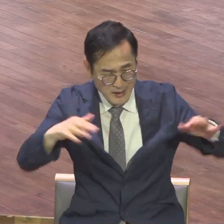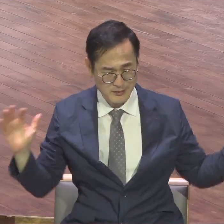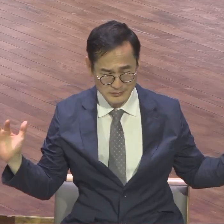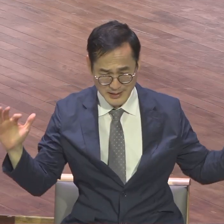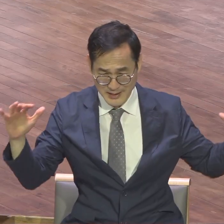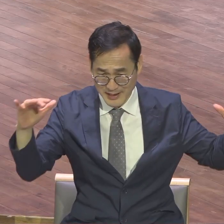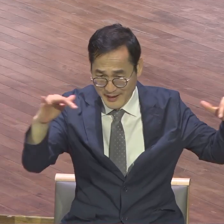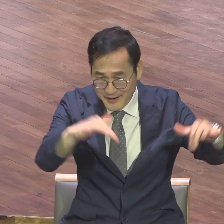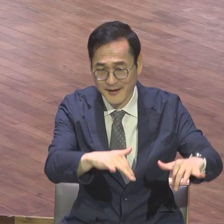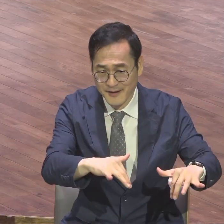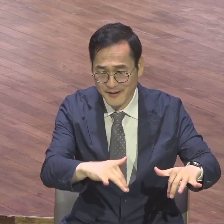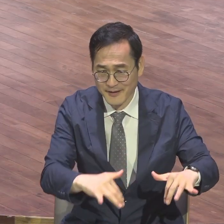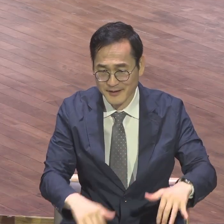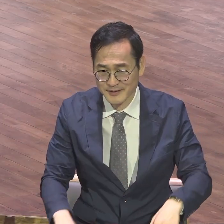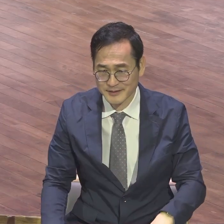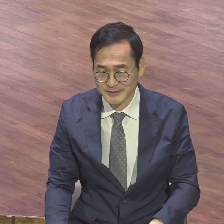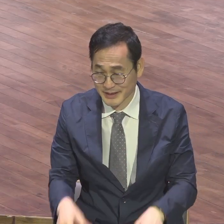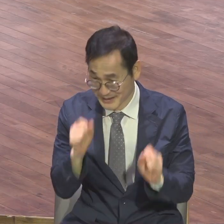달려듭니다.